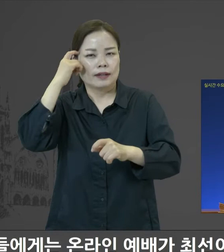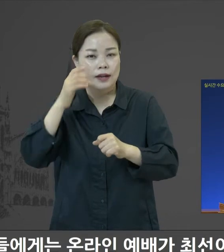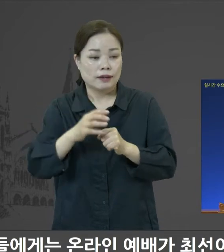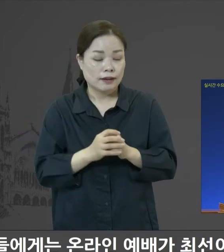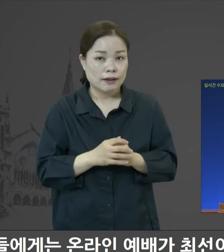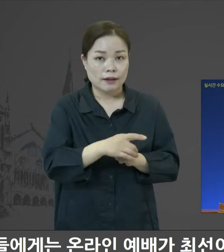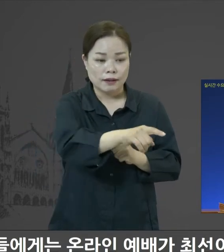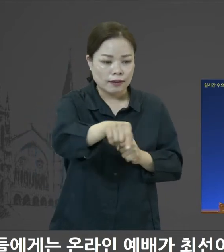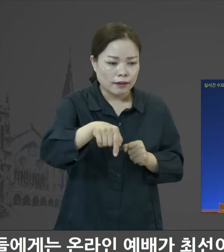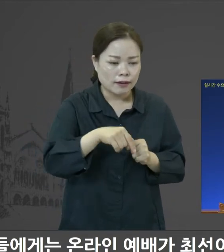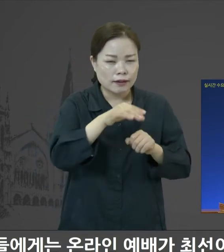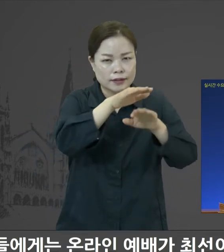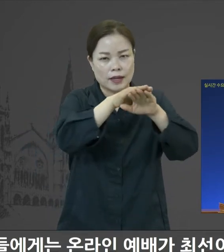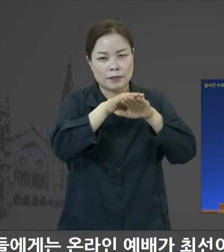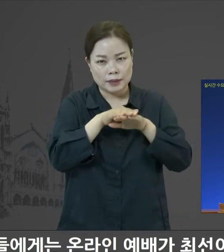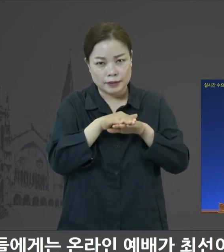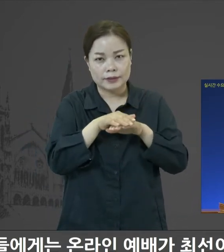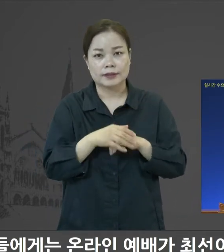예배는